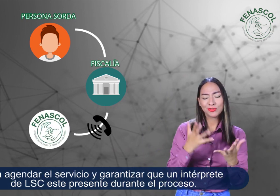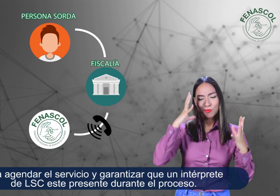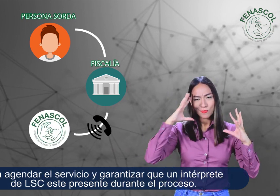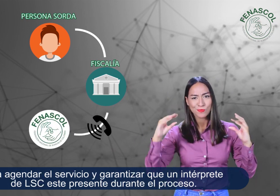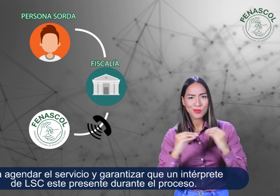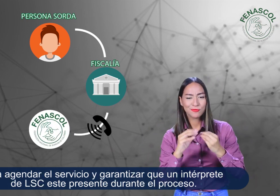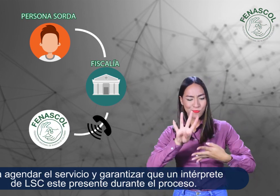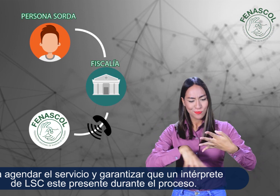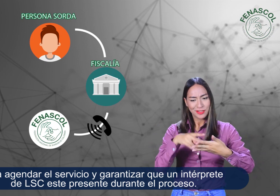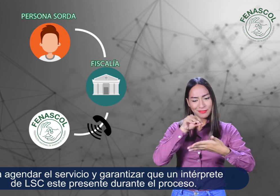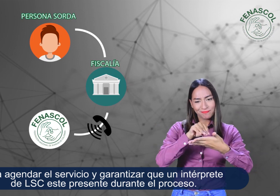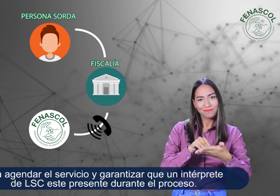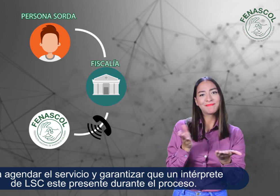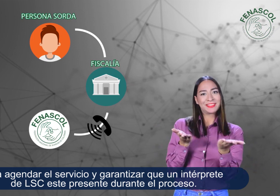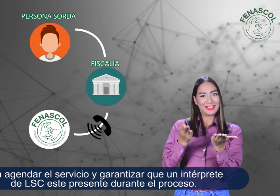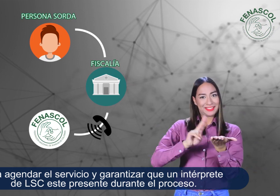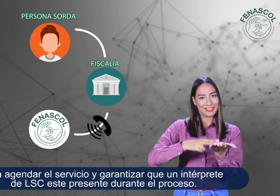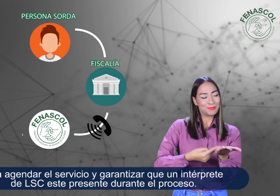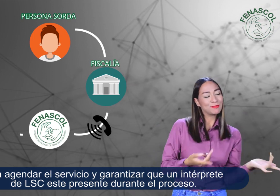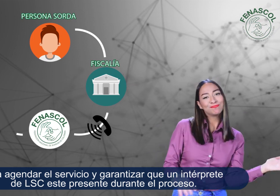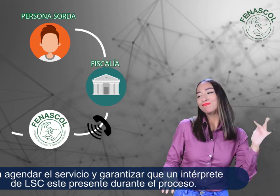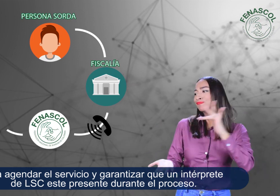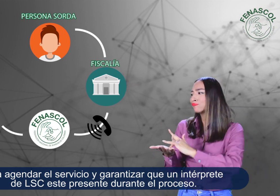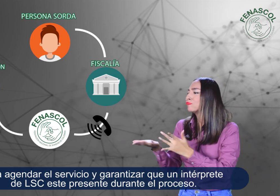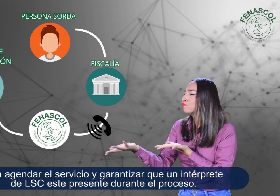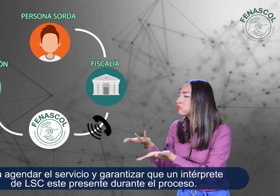garantizar que un intérprete de lengua de señas colombiana esté presente durante el proceso.